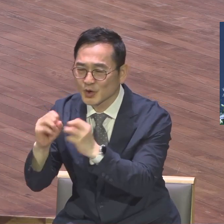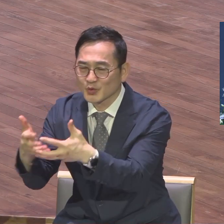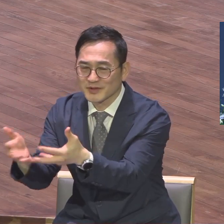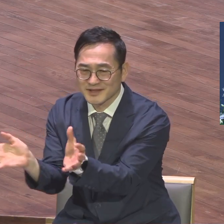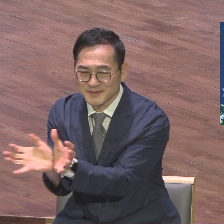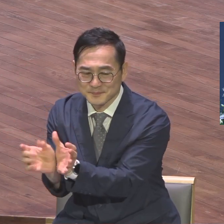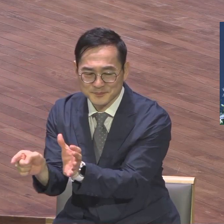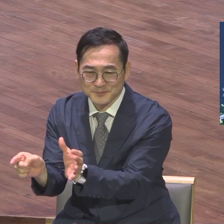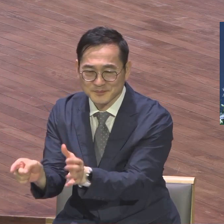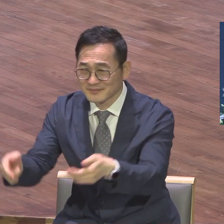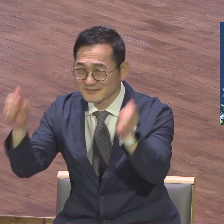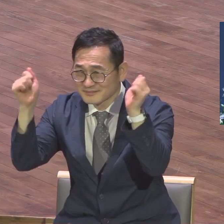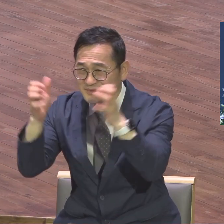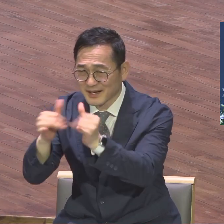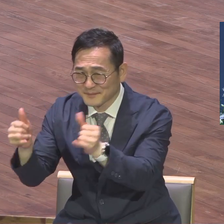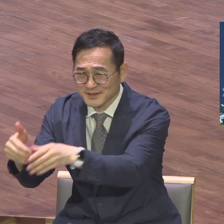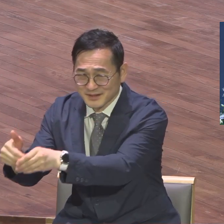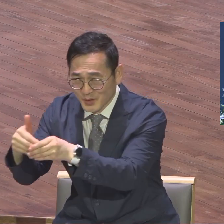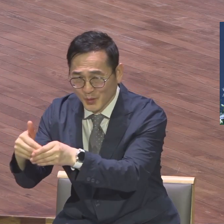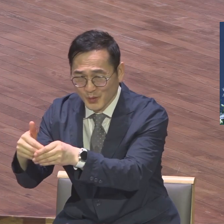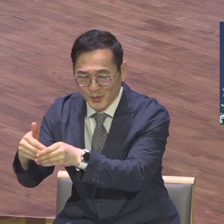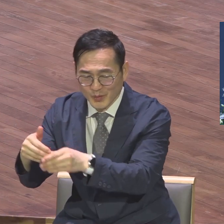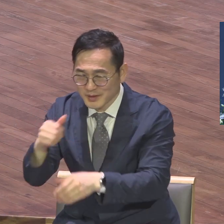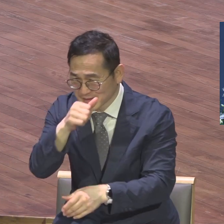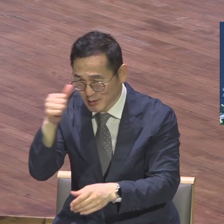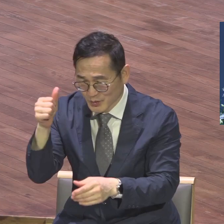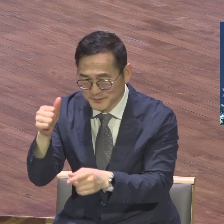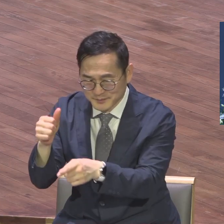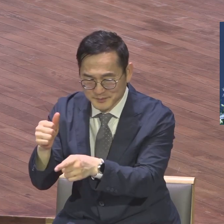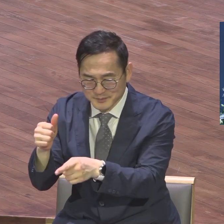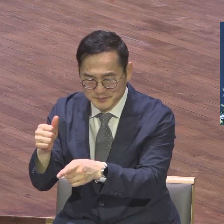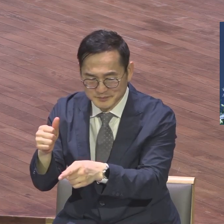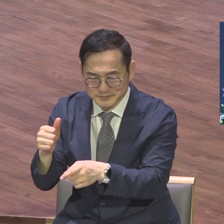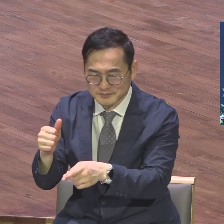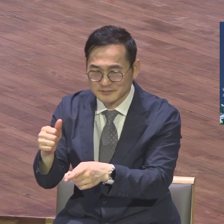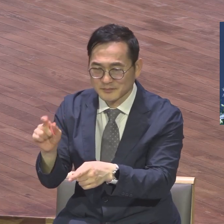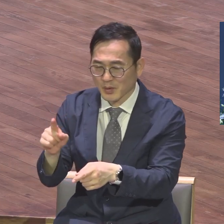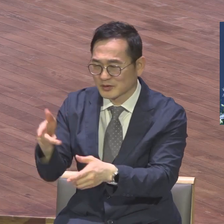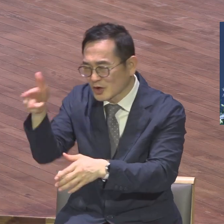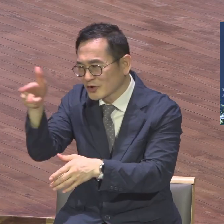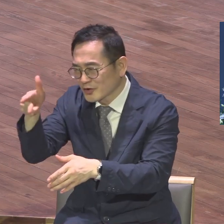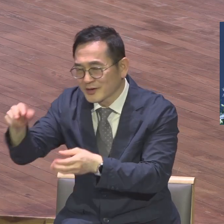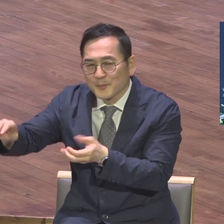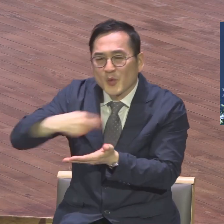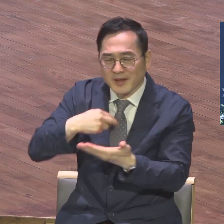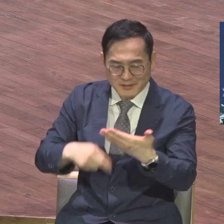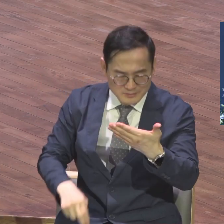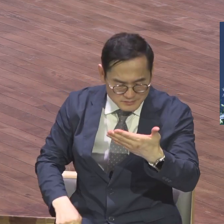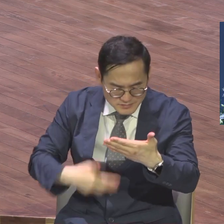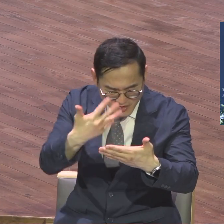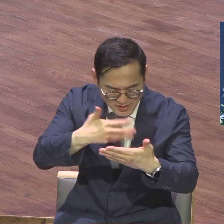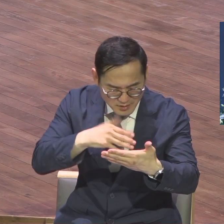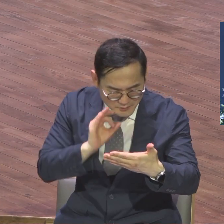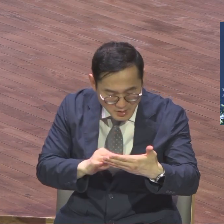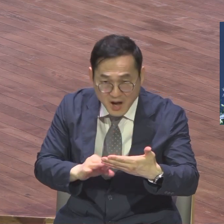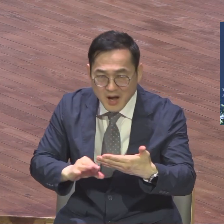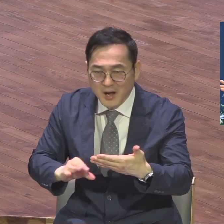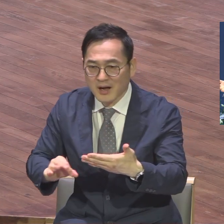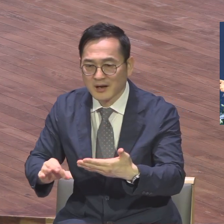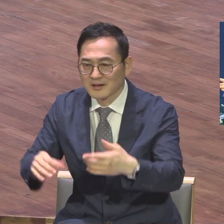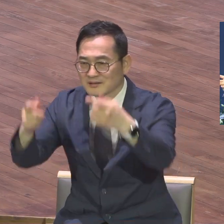그 인도하는 무속 전도님, 그 김선한 장로님 위원장인데 법당 철거하는 장면입니다. 그걸 법당을